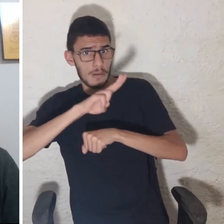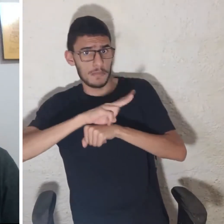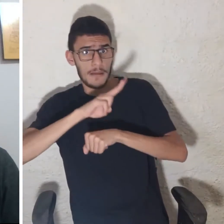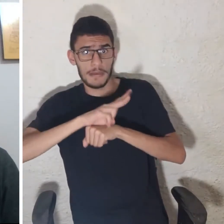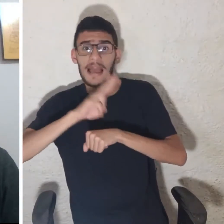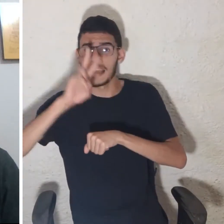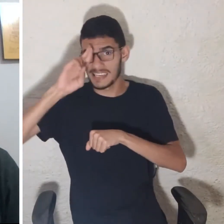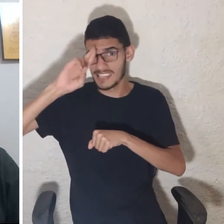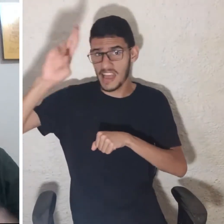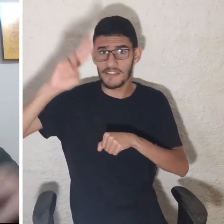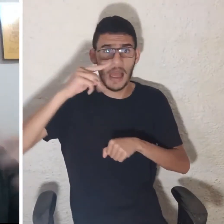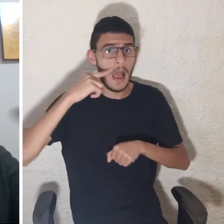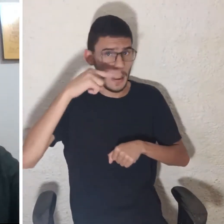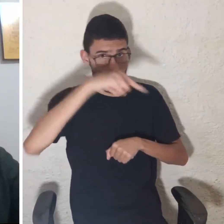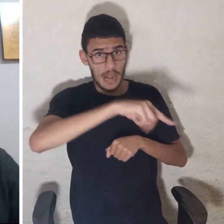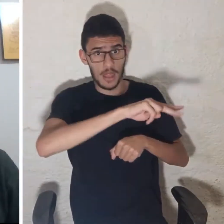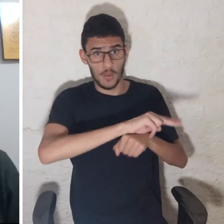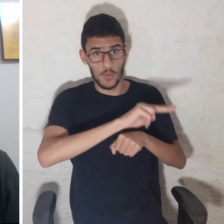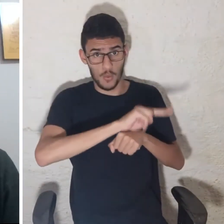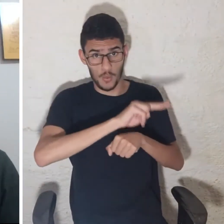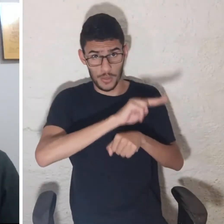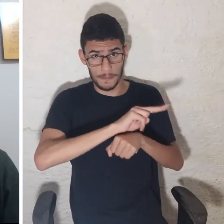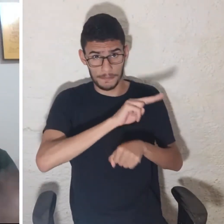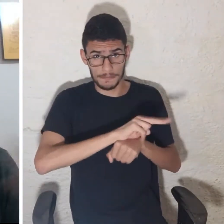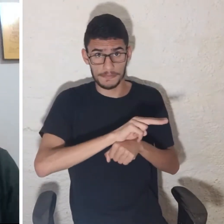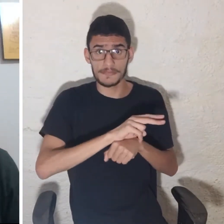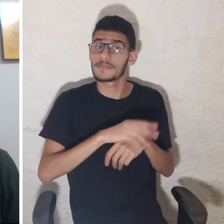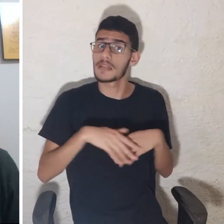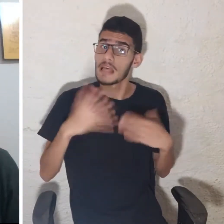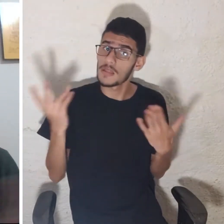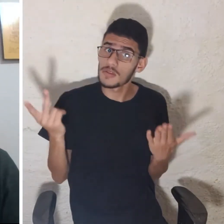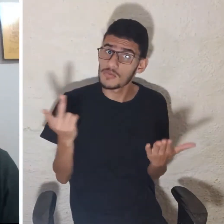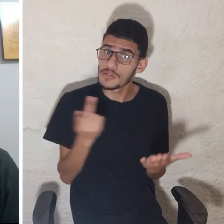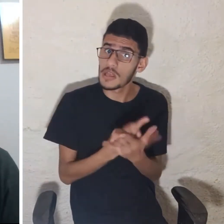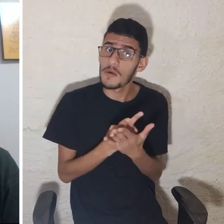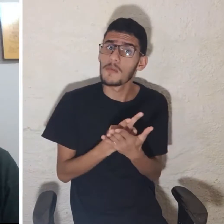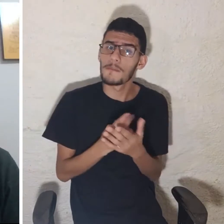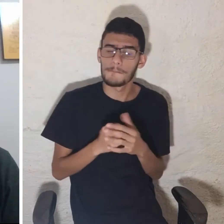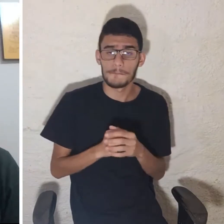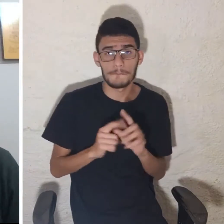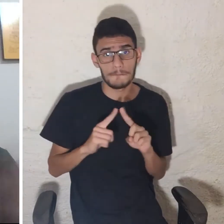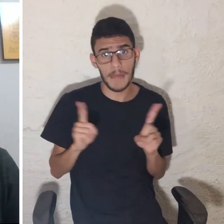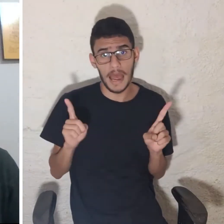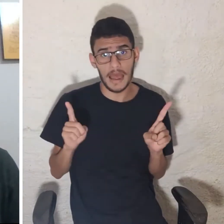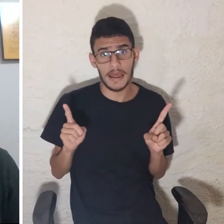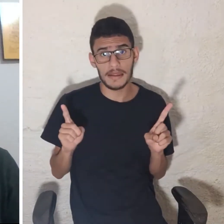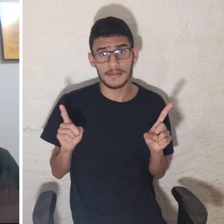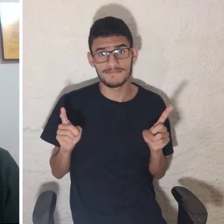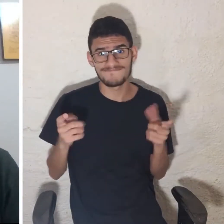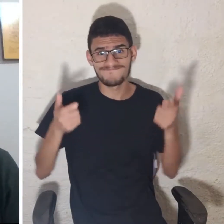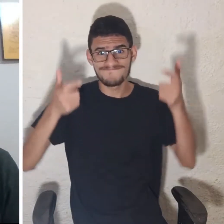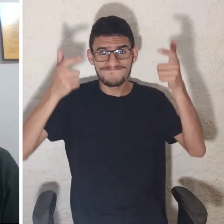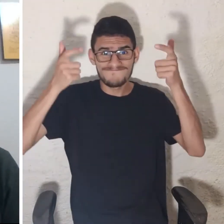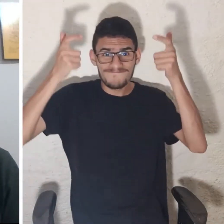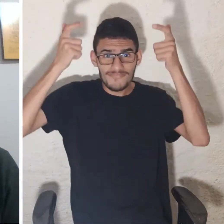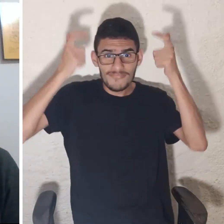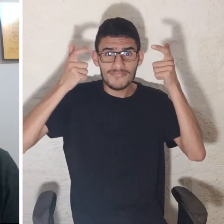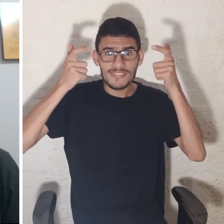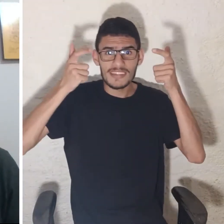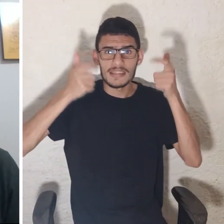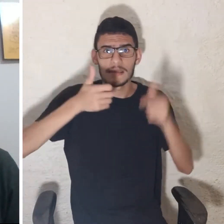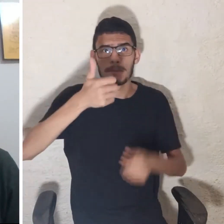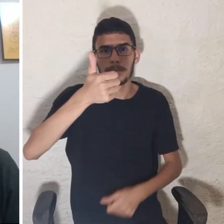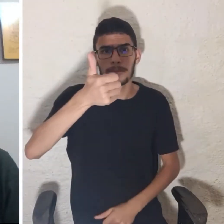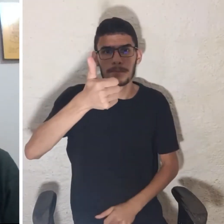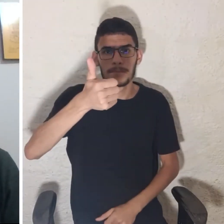chamada metrópole, né? No país que domina os outros. Foi assim com Portugal. Mas, né, o rei de Portugal,